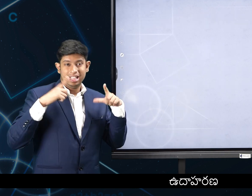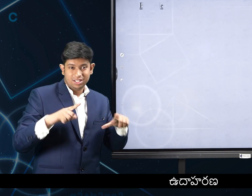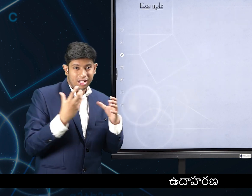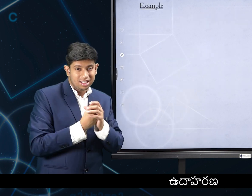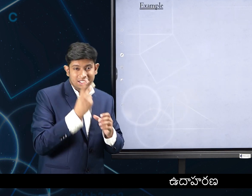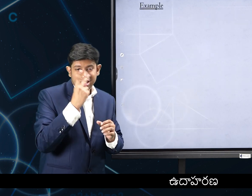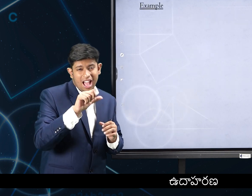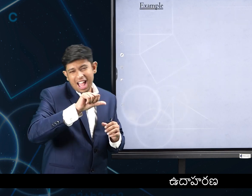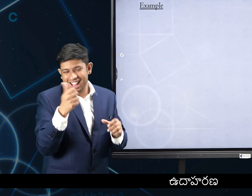ఉదాహరణ: